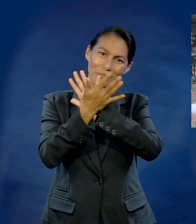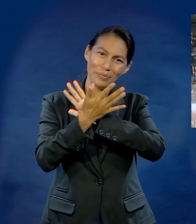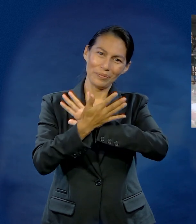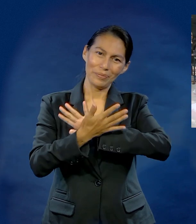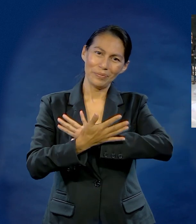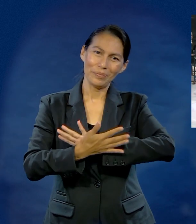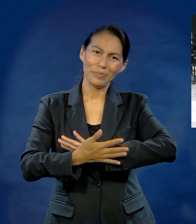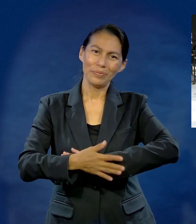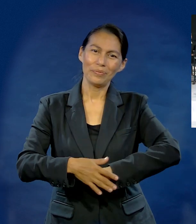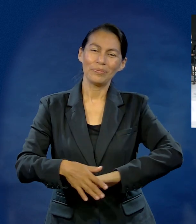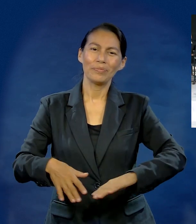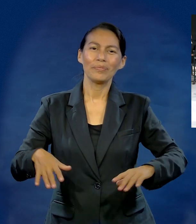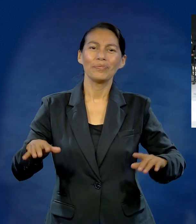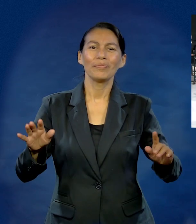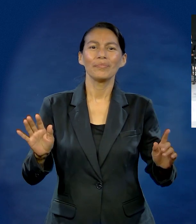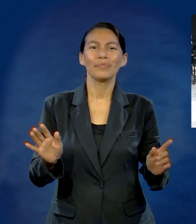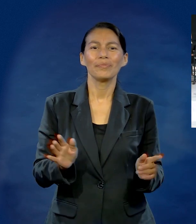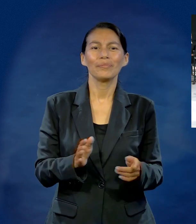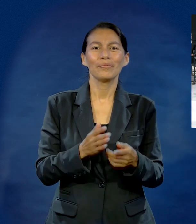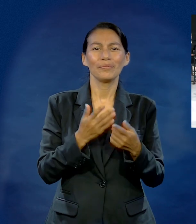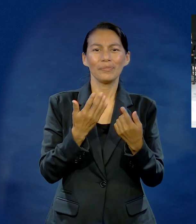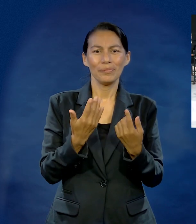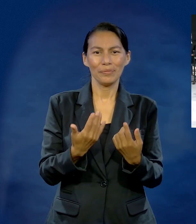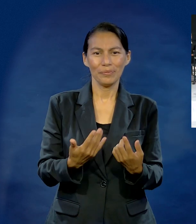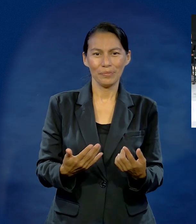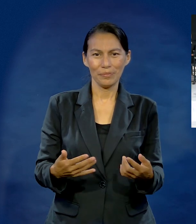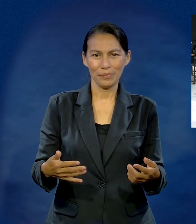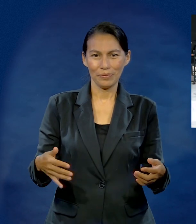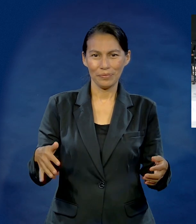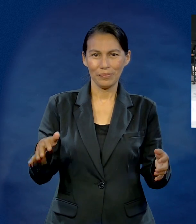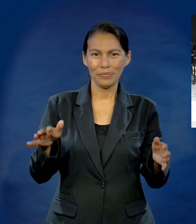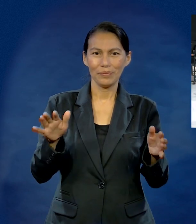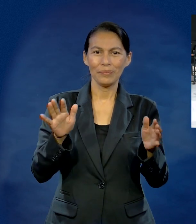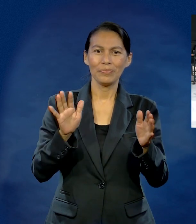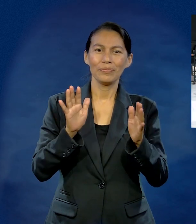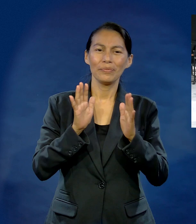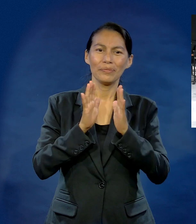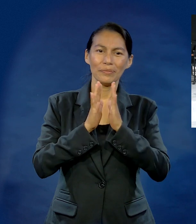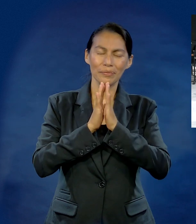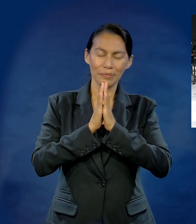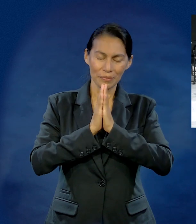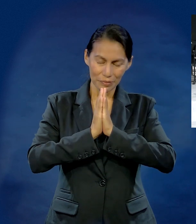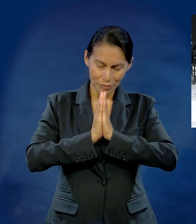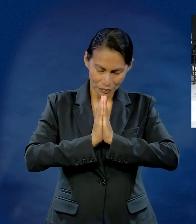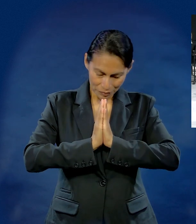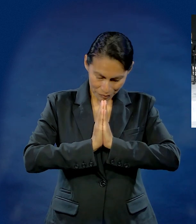Y tu vida en gozo Él